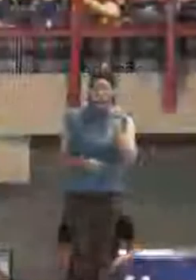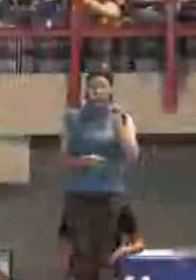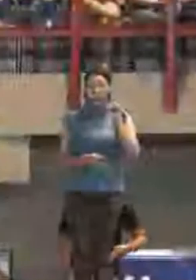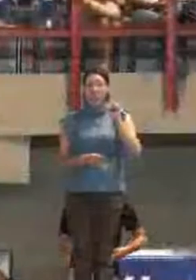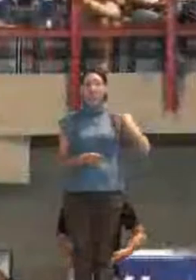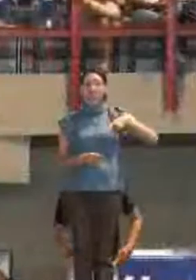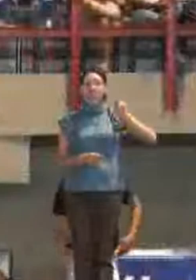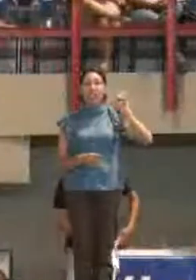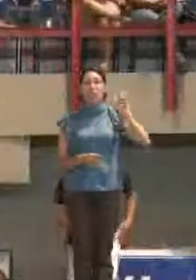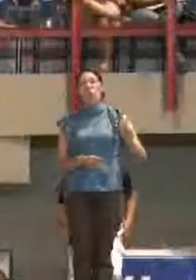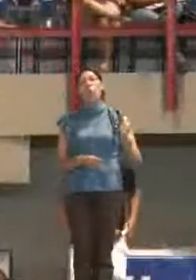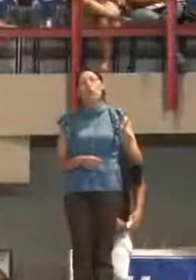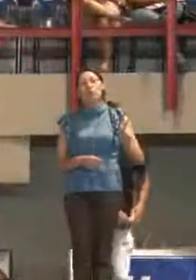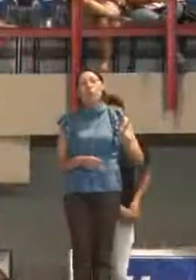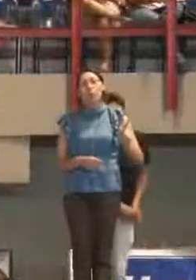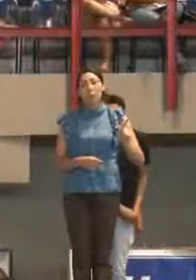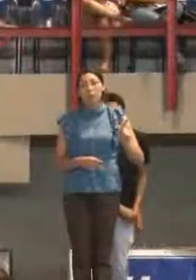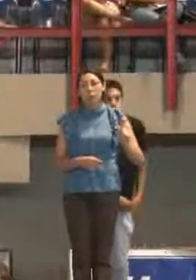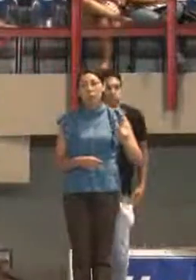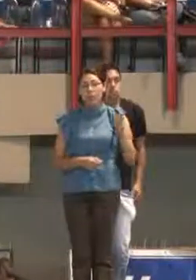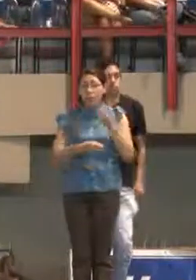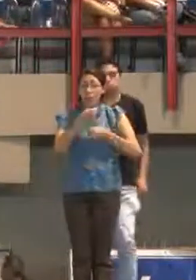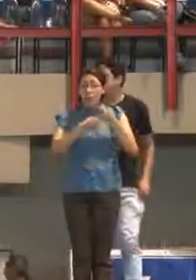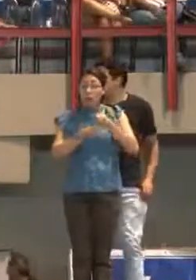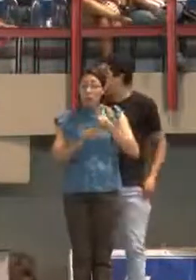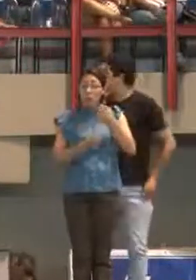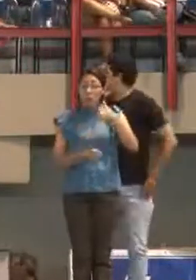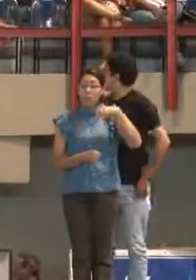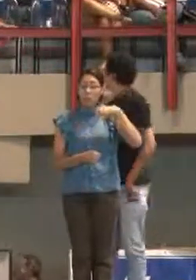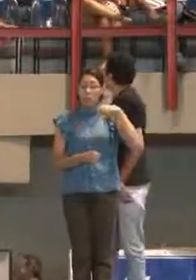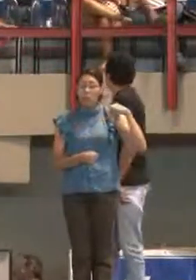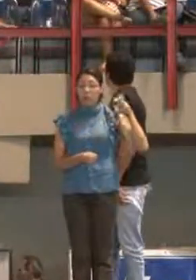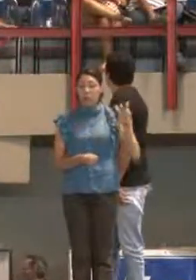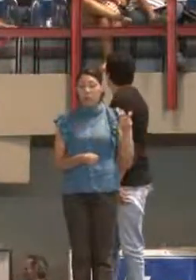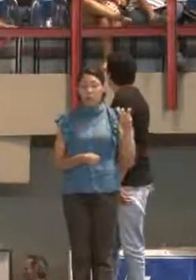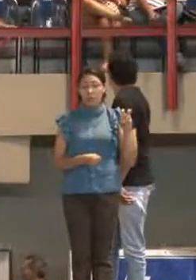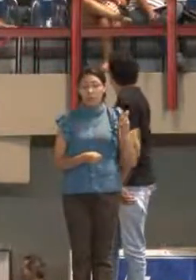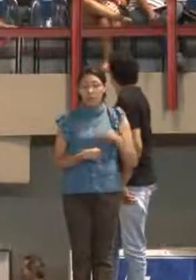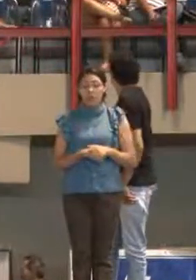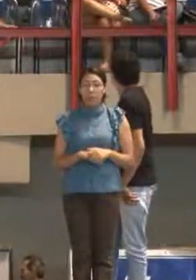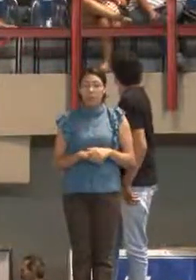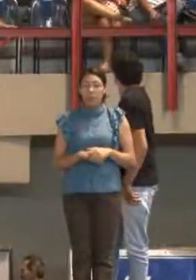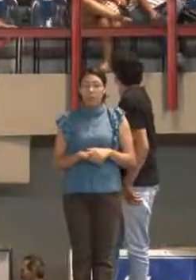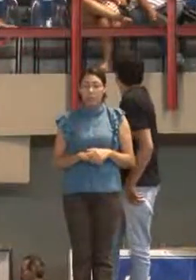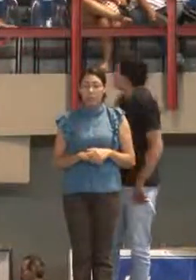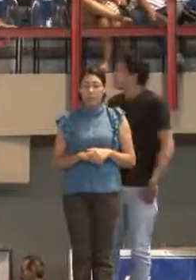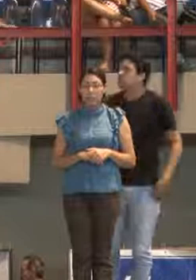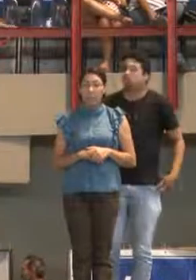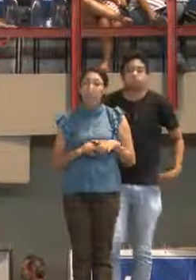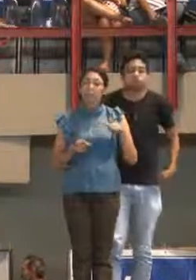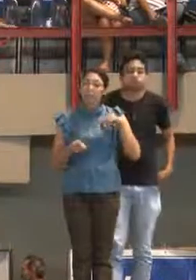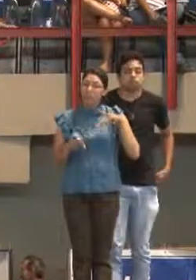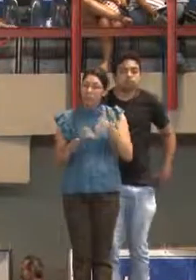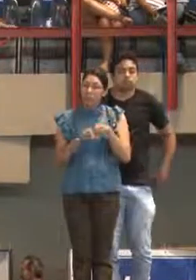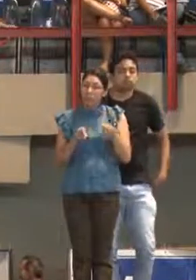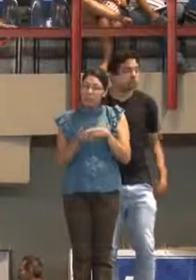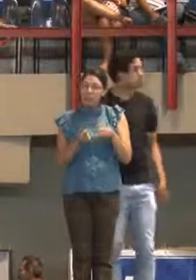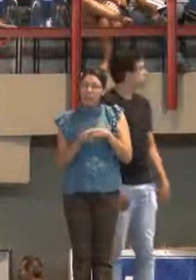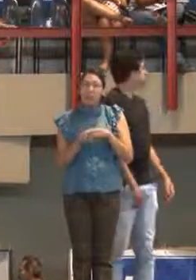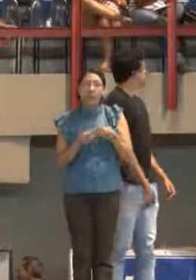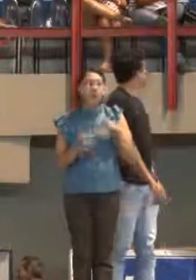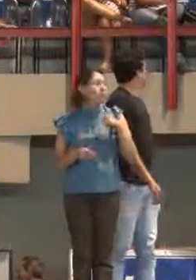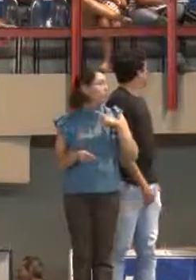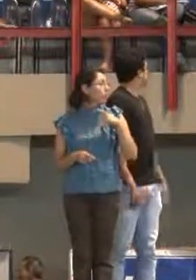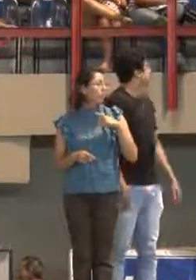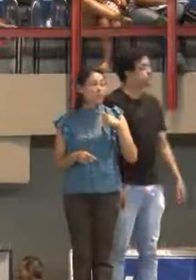quilogramas. 30 milhões de quilogramas. E a produtividade em